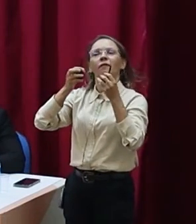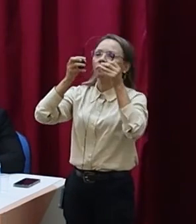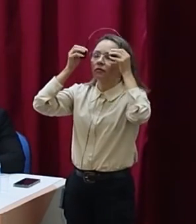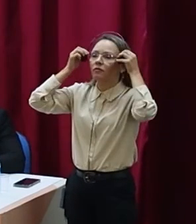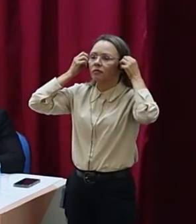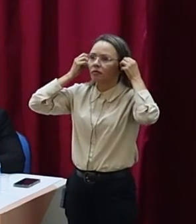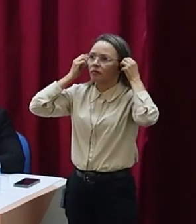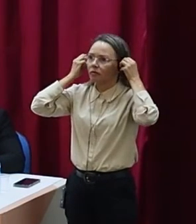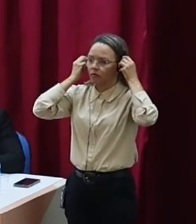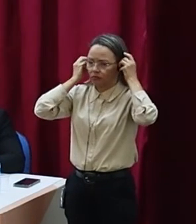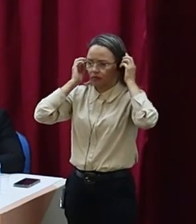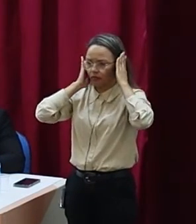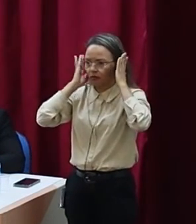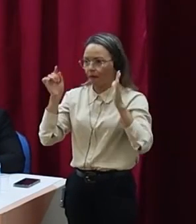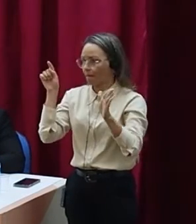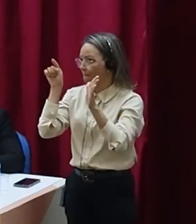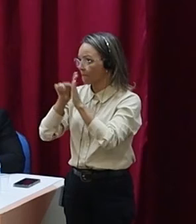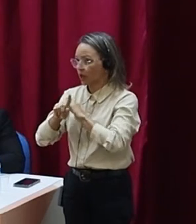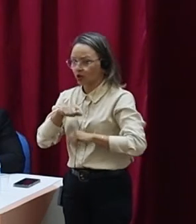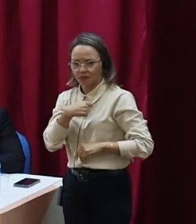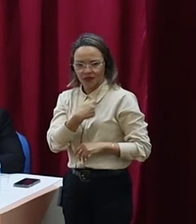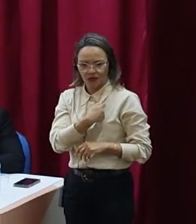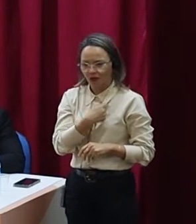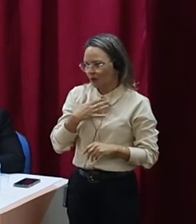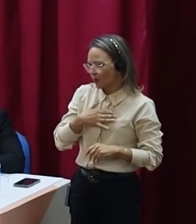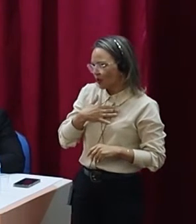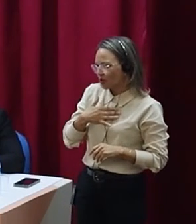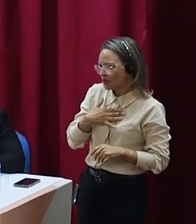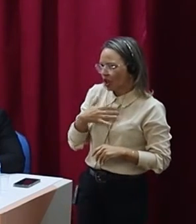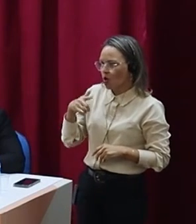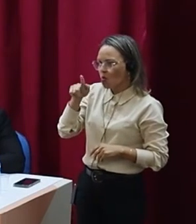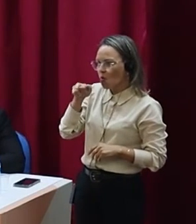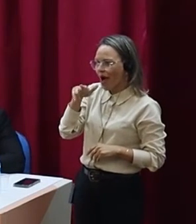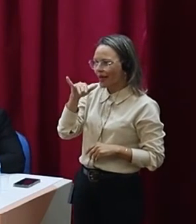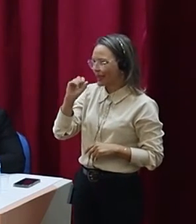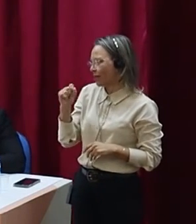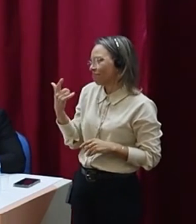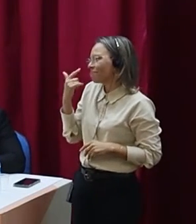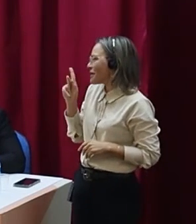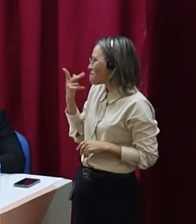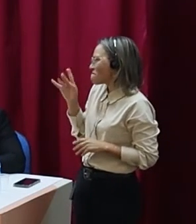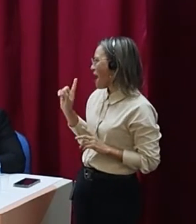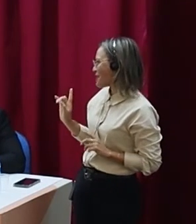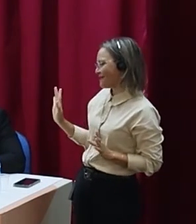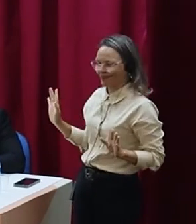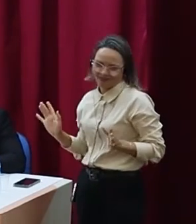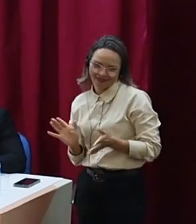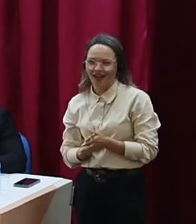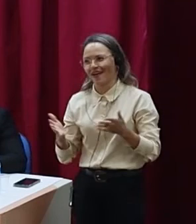en español. Quisiera hacerla en guaraní, pero solo no lo hablo. Bien. Tenemos traductores. Ah, dale.